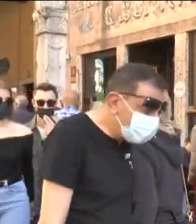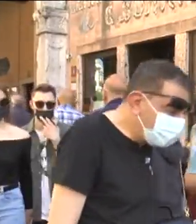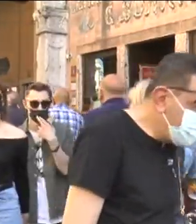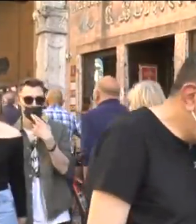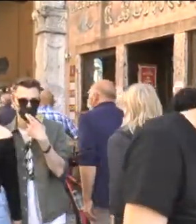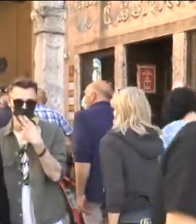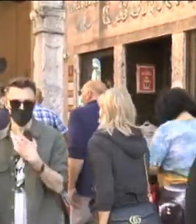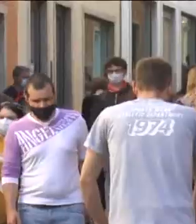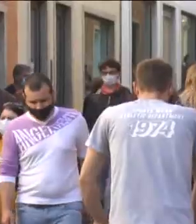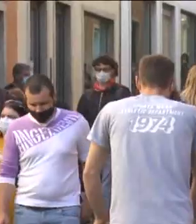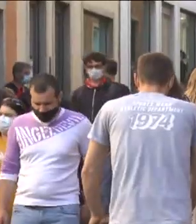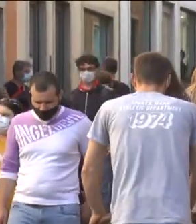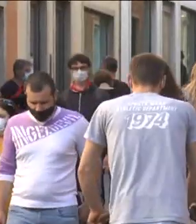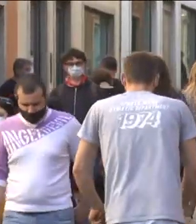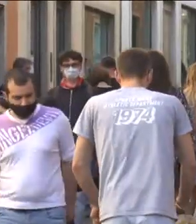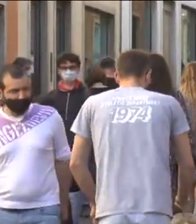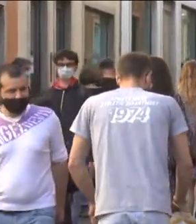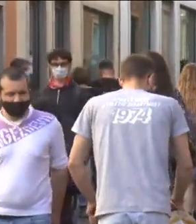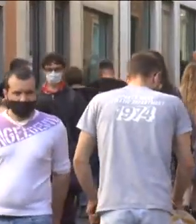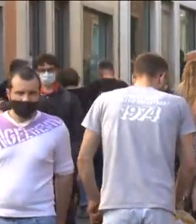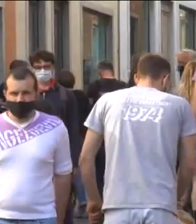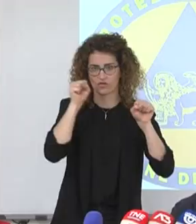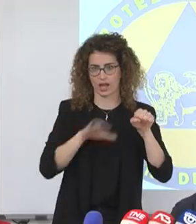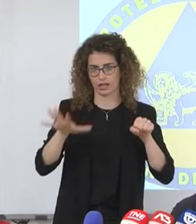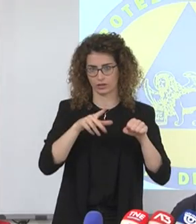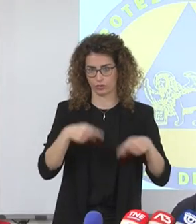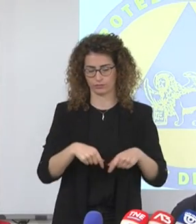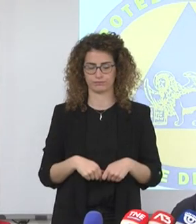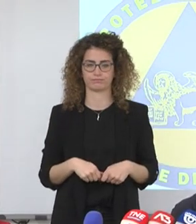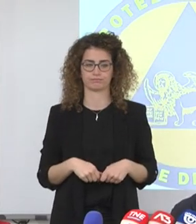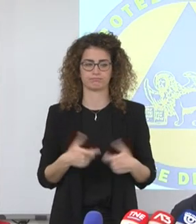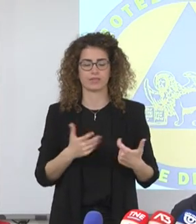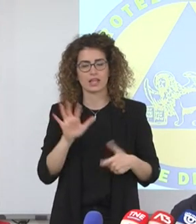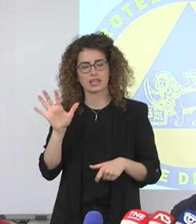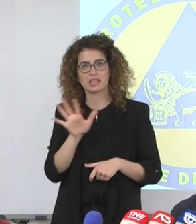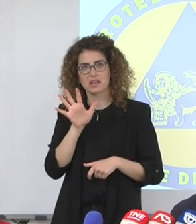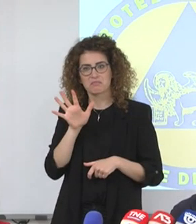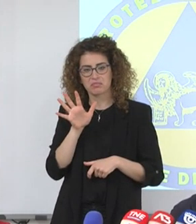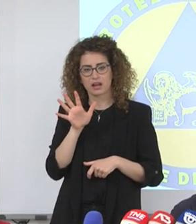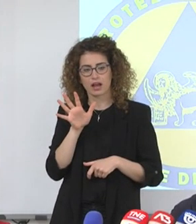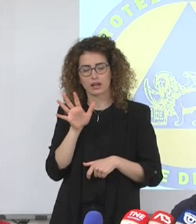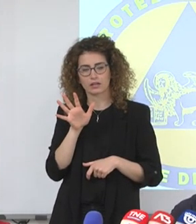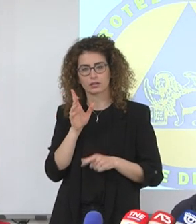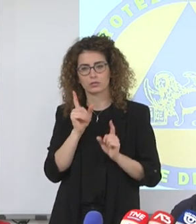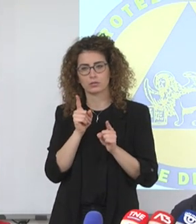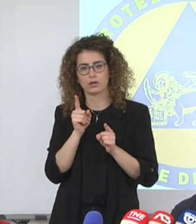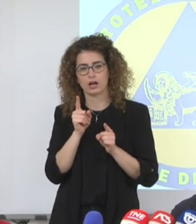decisioni della cabina di regia sul fronte riapertura e coprifuoco. Ho l'impressione che non sia l'alta stagione